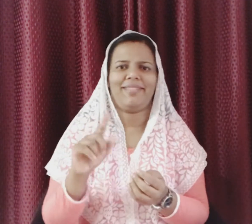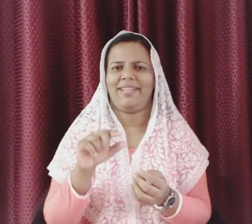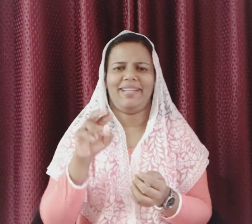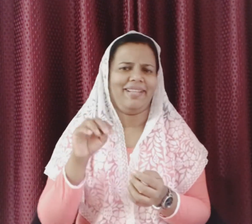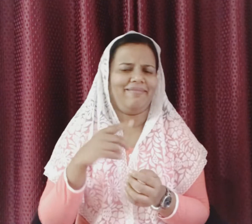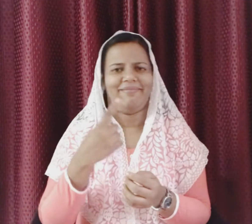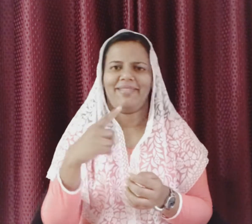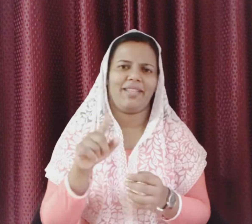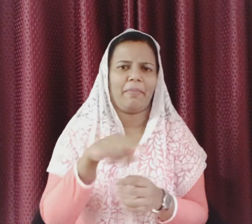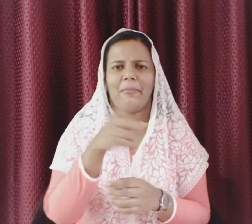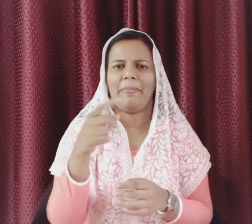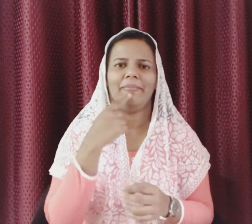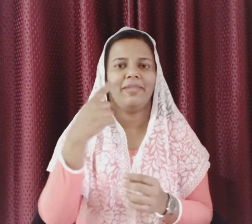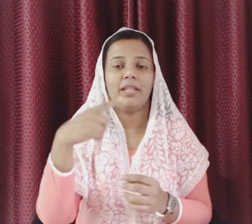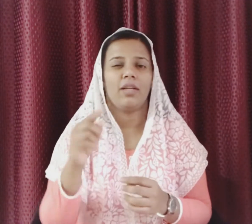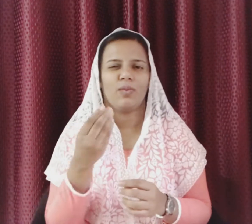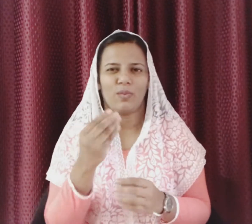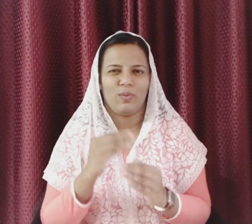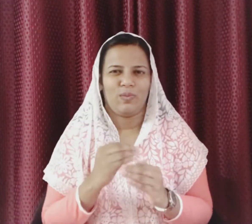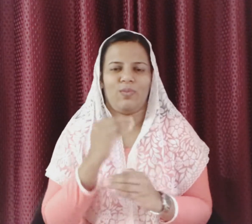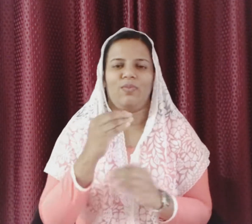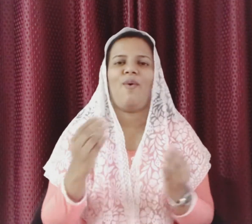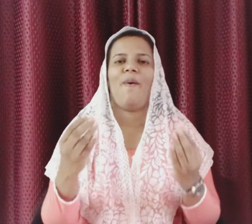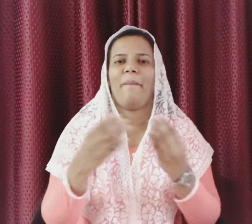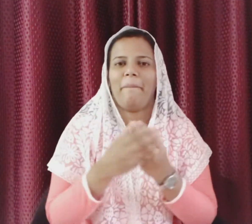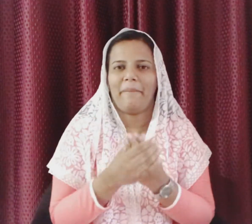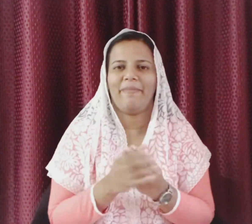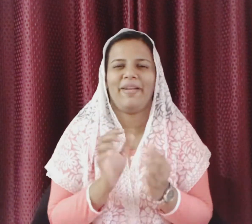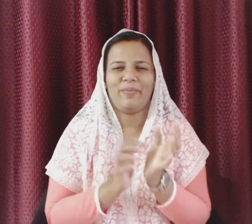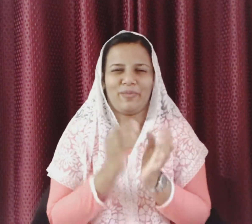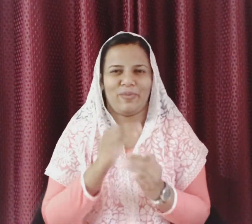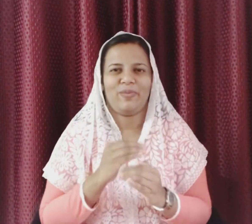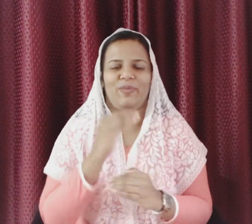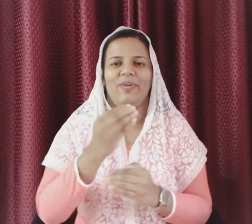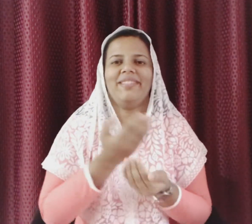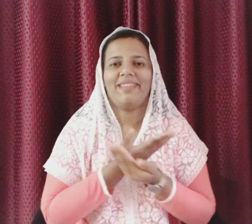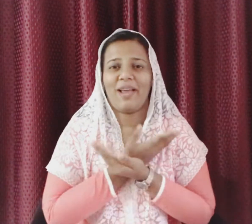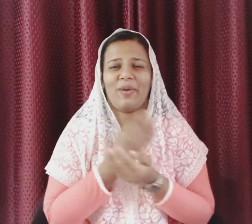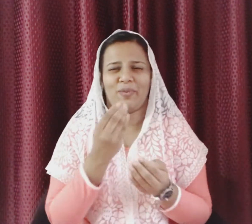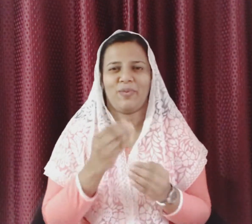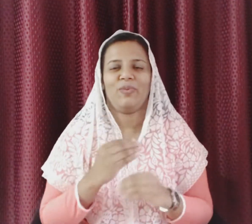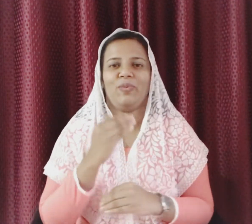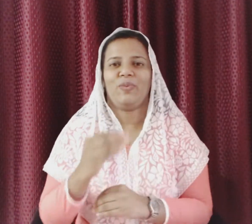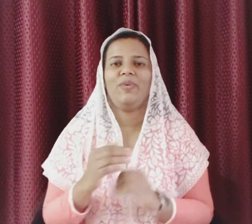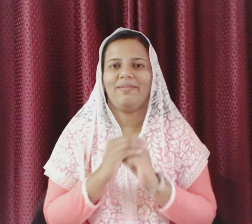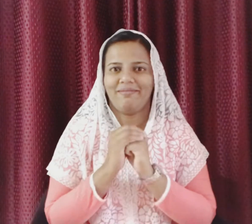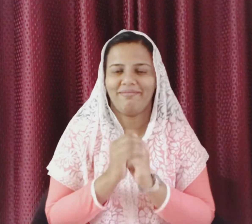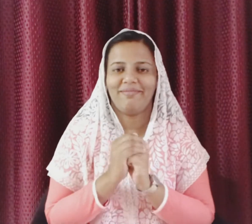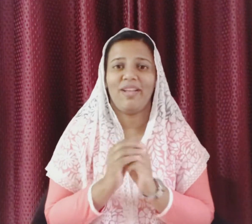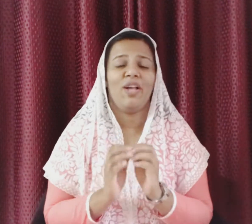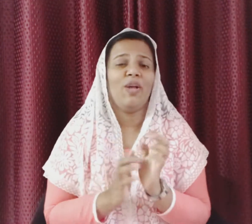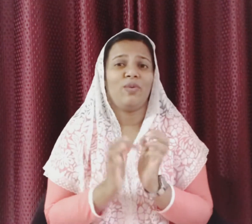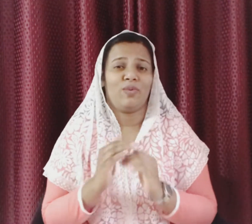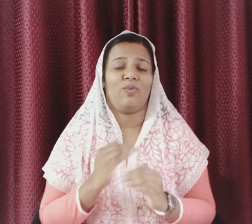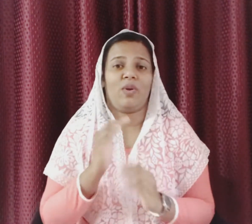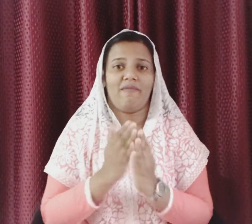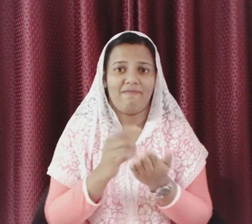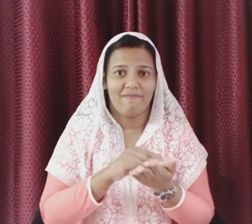പറഞ്ഞ്, എന്നാൽ കുറച്ചുകൂടെ ഒന്ന് അടുത്താട്ടെ, കുറച്ചുകൂടെ ഒന്ന് കർത്താവിനെ സ്നേഹിച്ചാട്ടെ, കുറച്ചുകൂടെ ഒന്ന് ആരാധിച്ചാട്ടെ, കുറച്ചുകൂടെ ഒന്ന് ദൈവവചനം ധ്യാനിച്ചാട്ടെ, കുറച്ച്